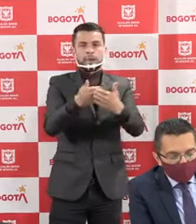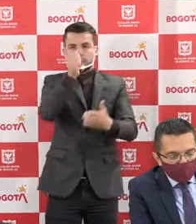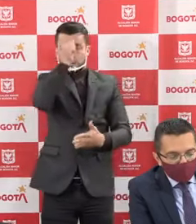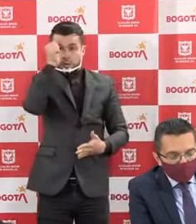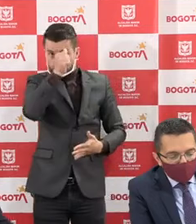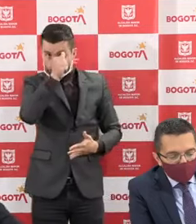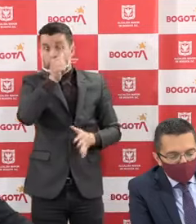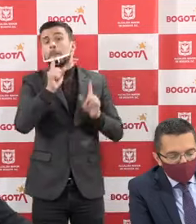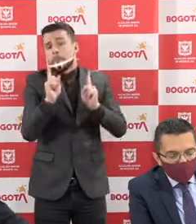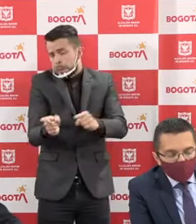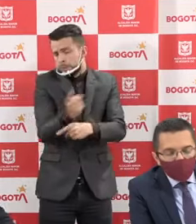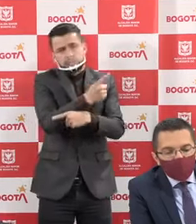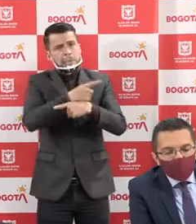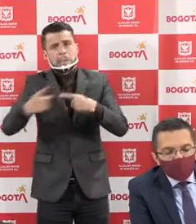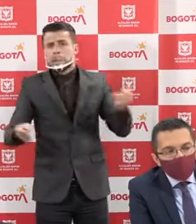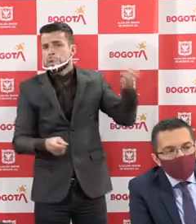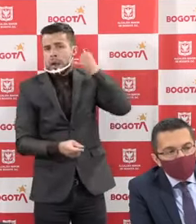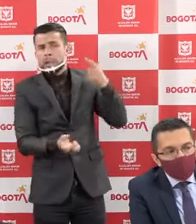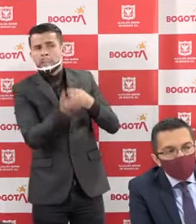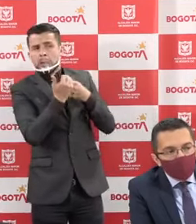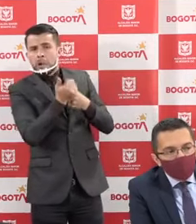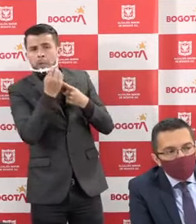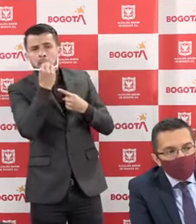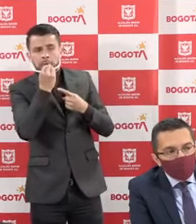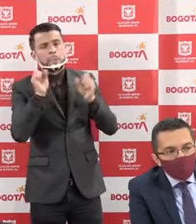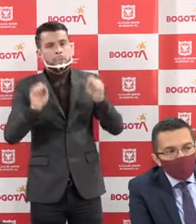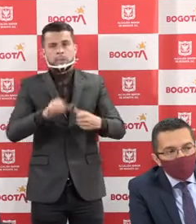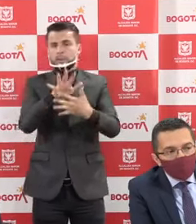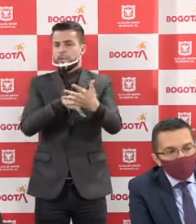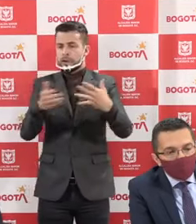domicilios podrán hacer los siete días de la semana